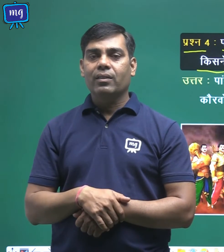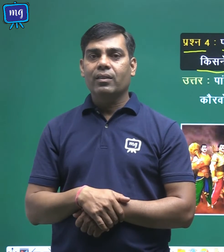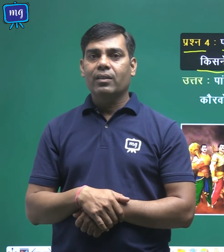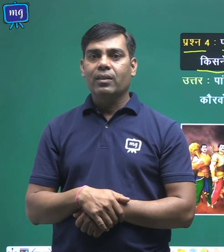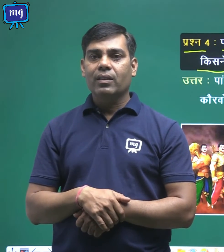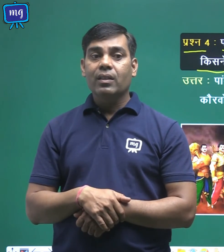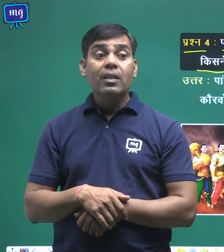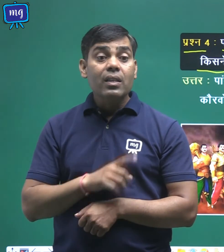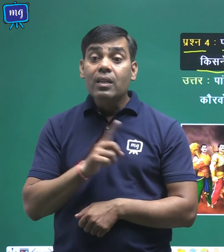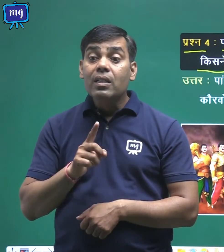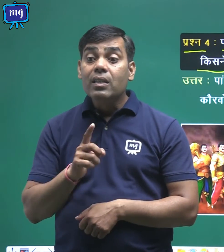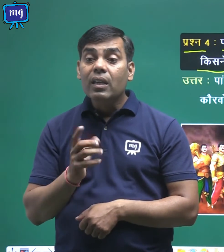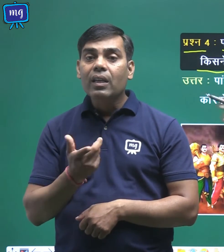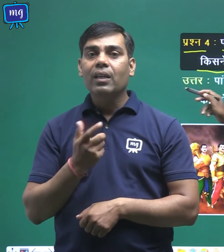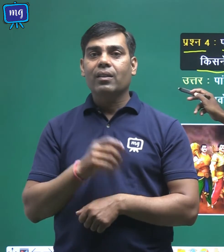किसने की?